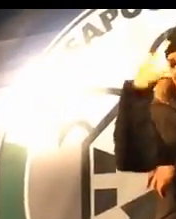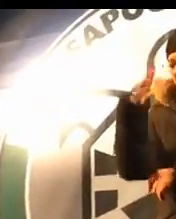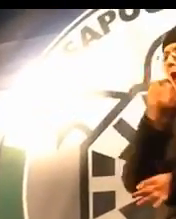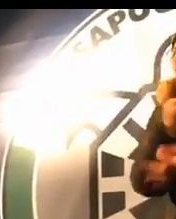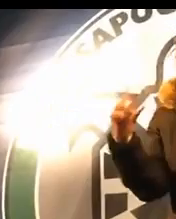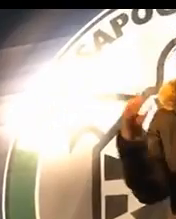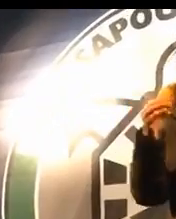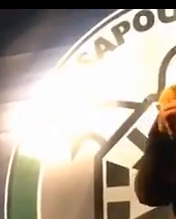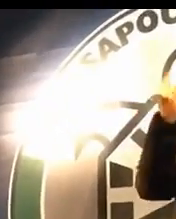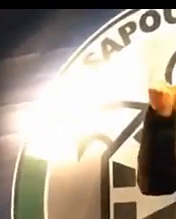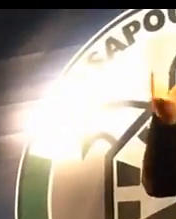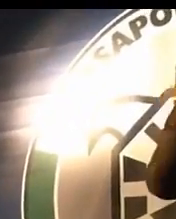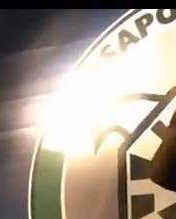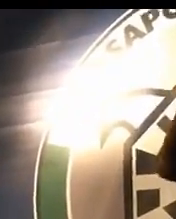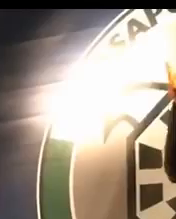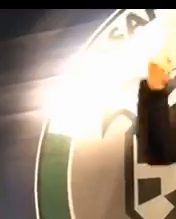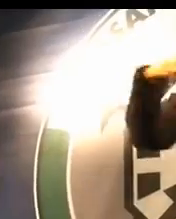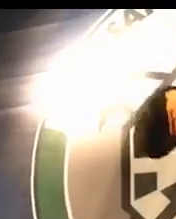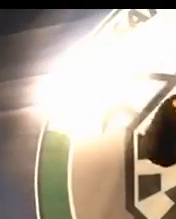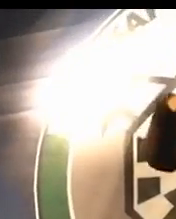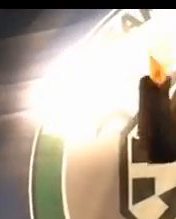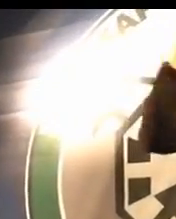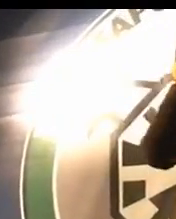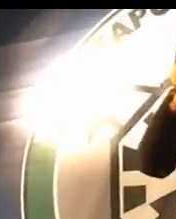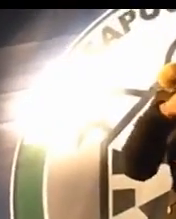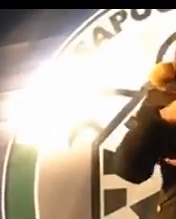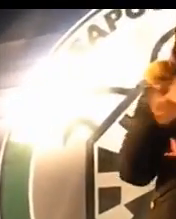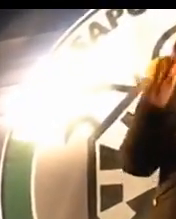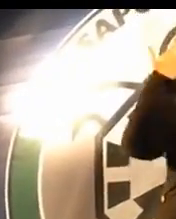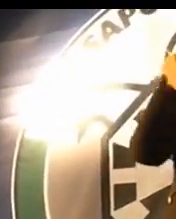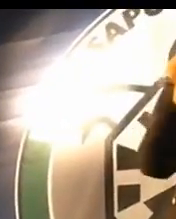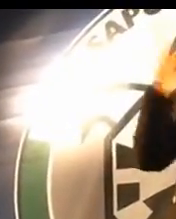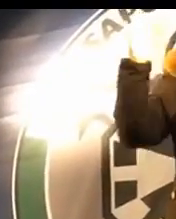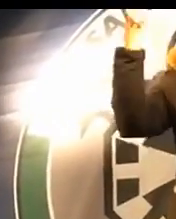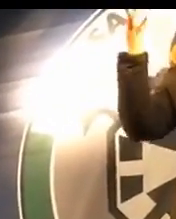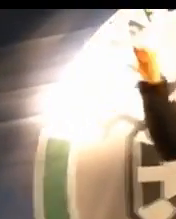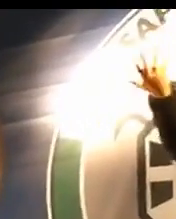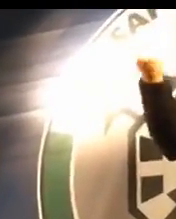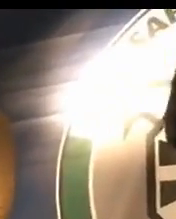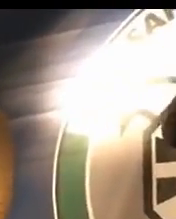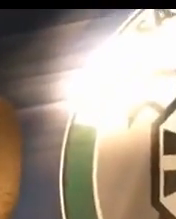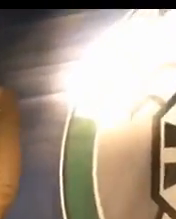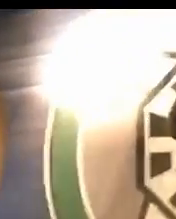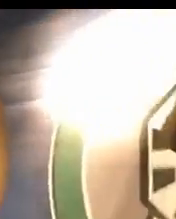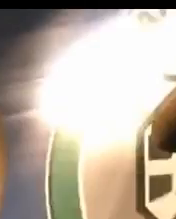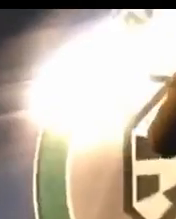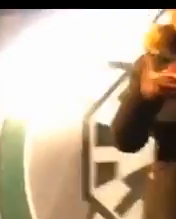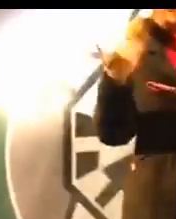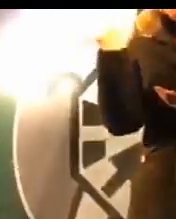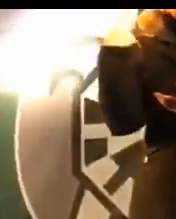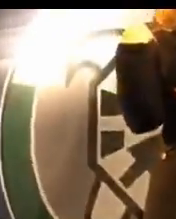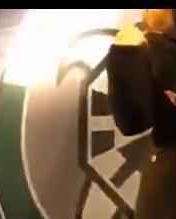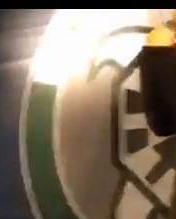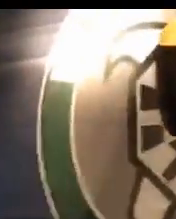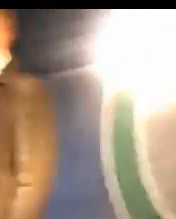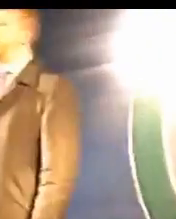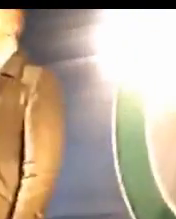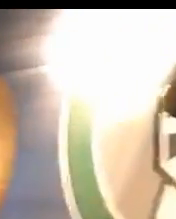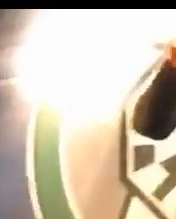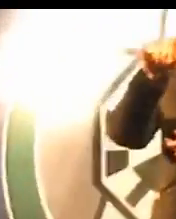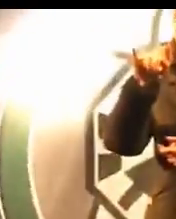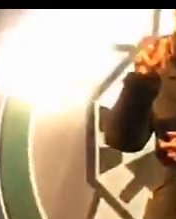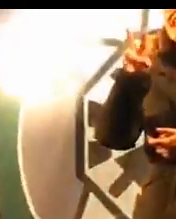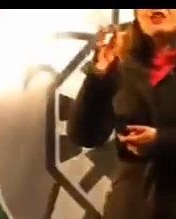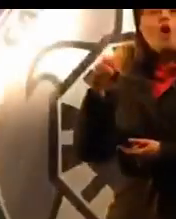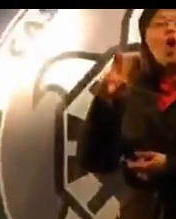neanche una parola. Certo, dedichiamo un saluto affettuoso e un applauso al militante colpito questa notte a Livorno e auguri